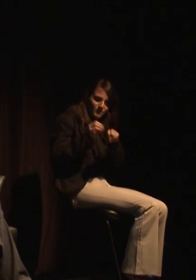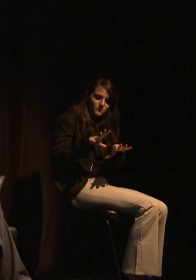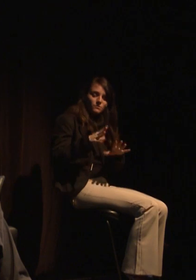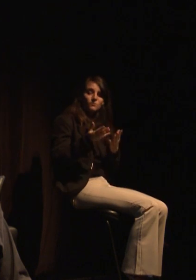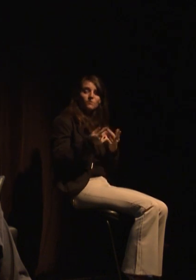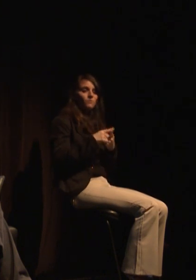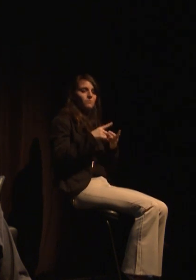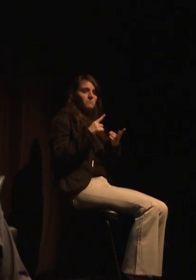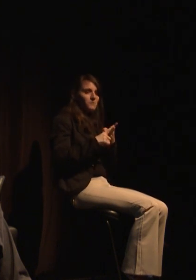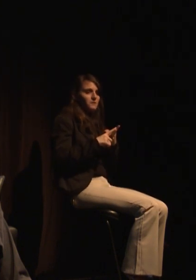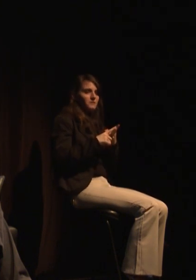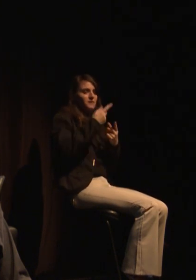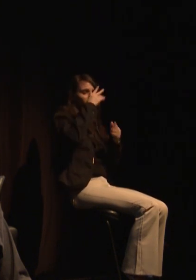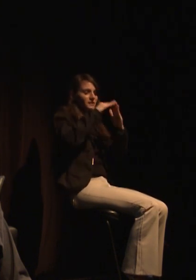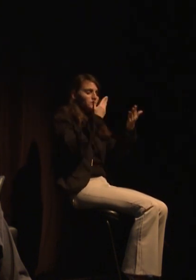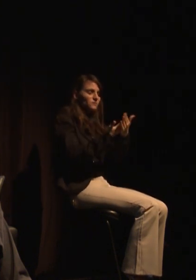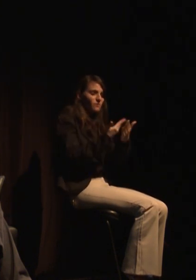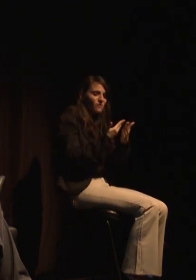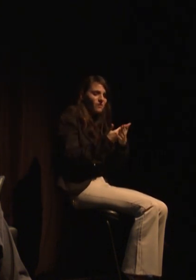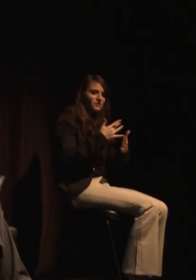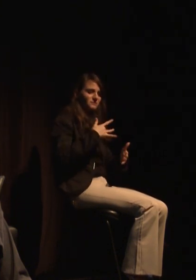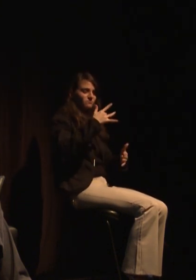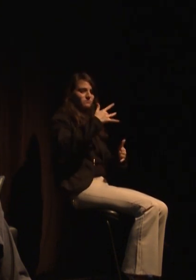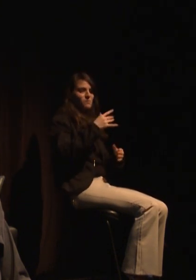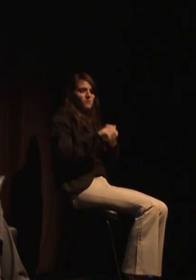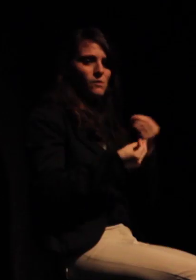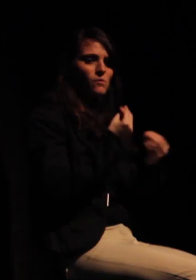a parte que a escola te toca, digamos assim.